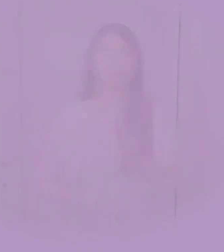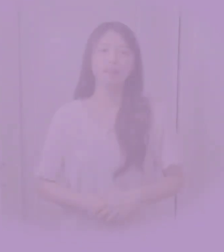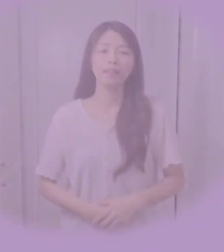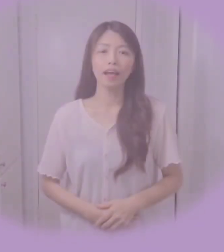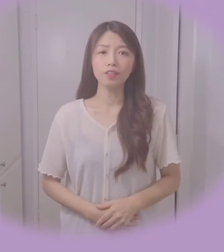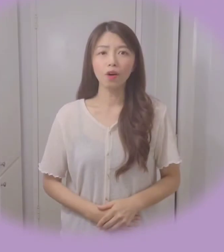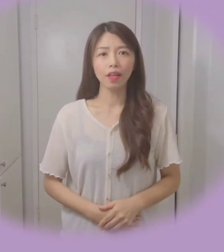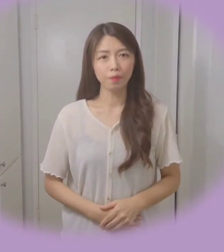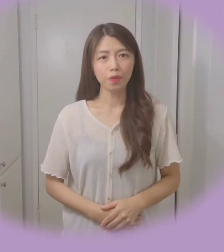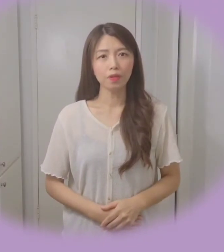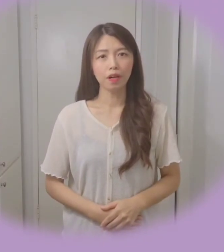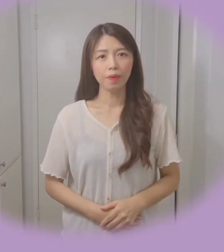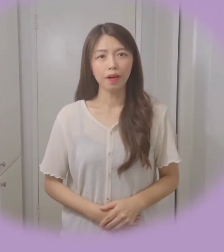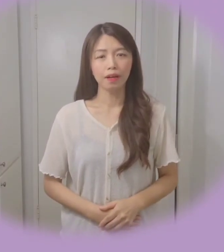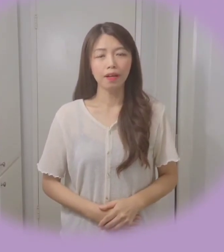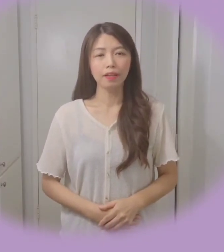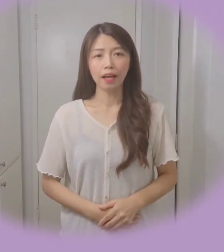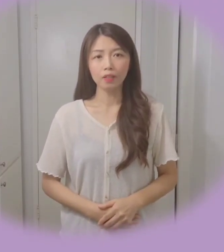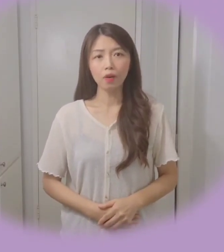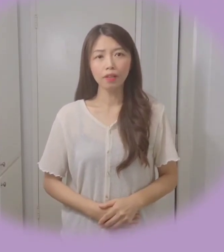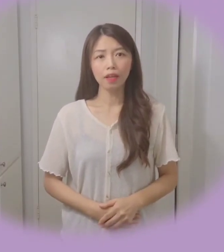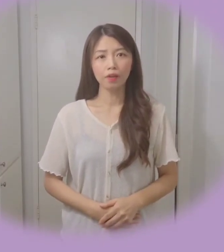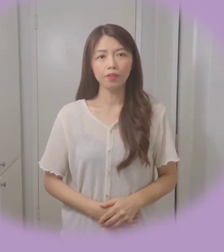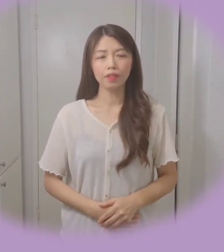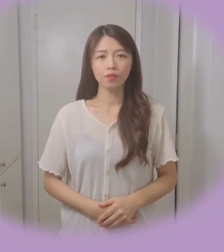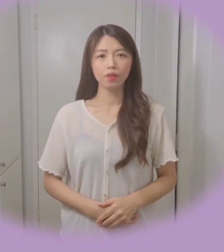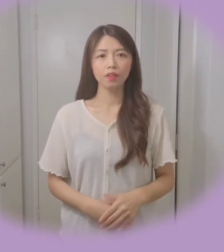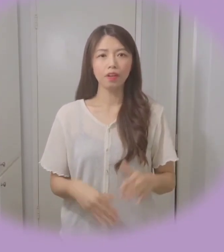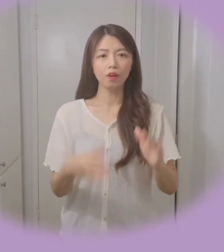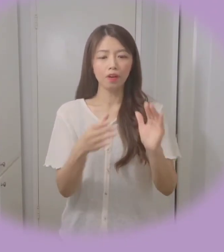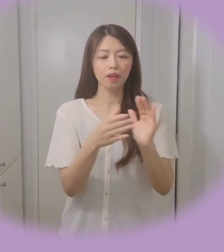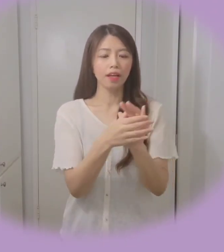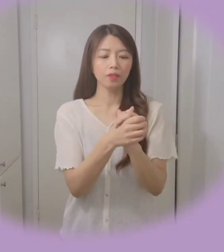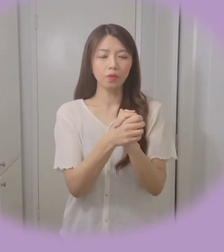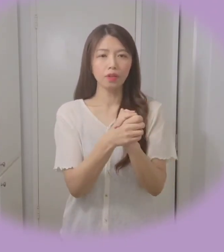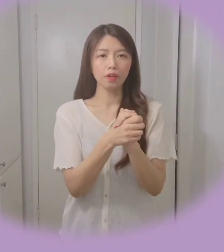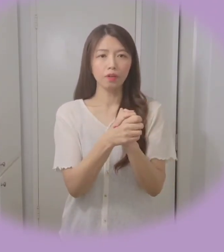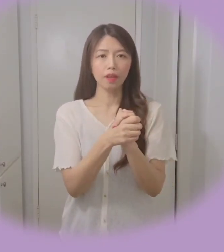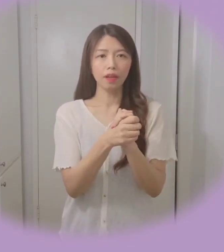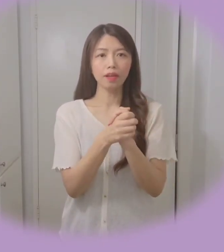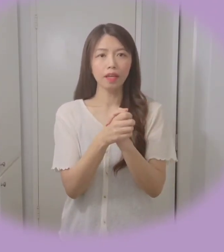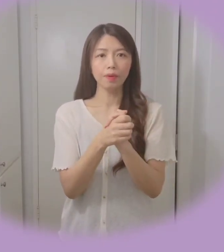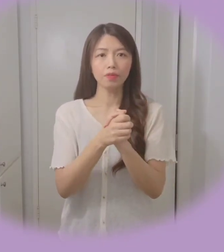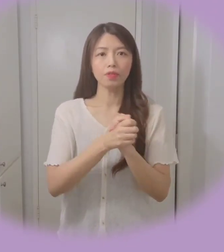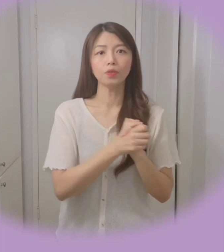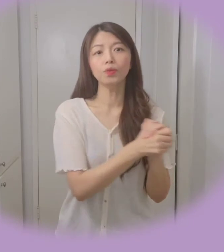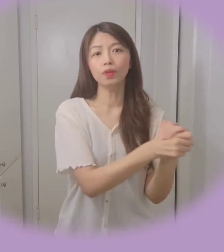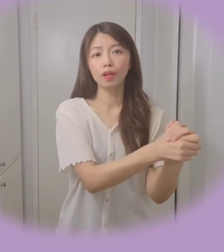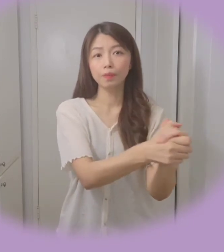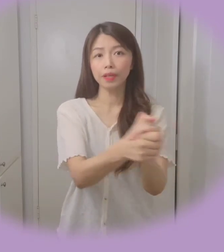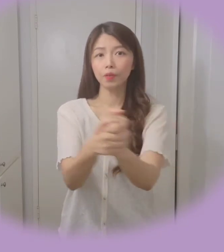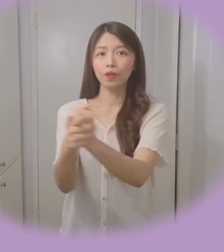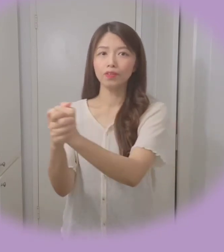되고요. 다정한 안부인가봐. 다정하다라고 하는 뜻의 수어는요. 양손을 이렇게 잡아주시고 한 바퀴 돌려주시면